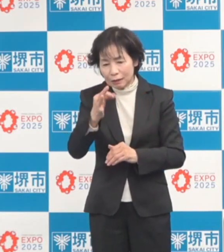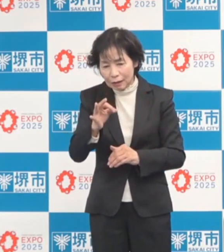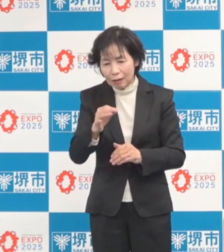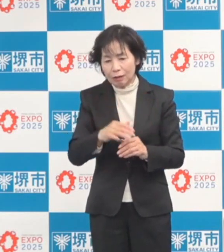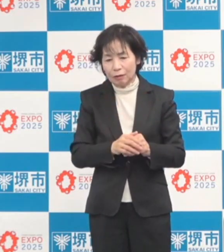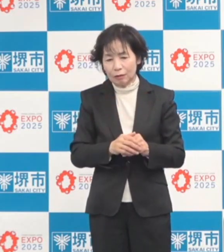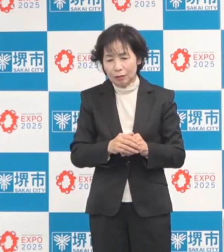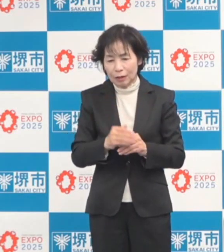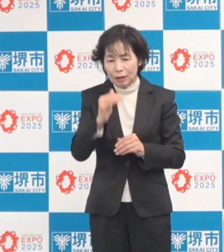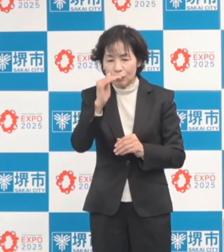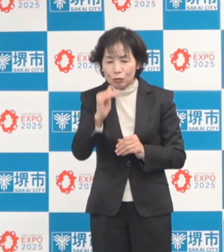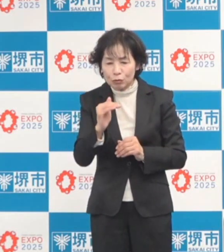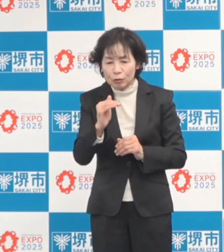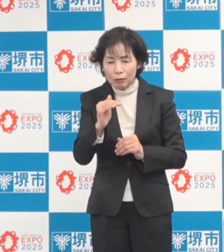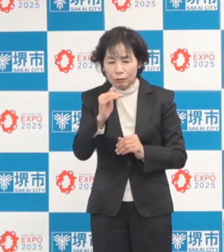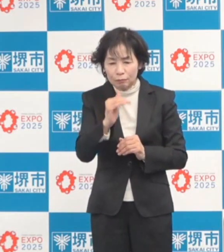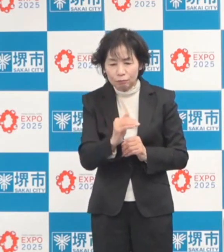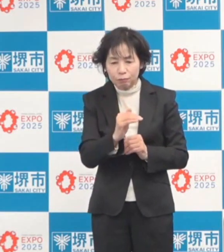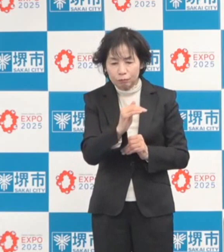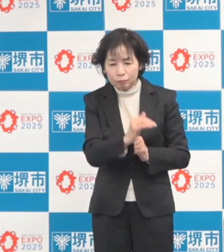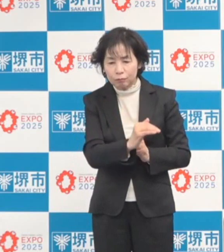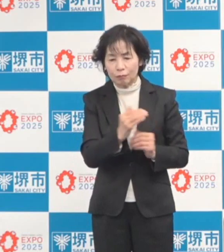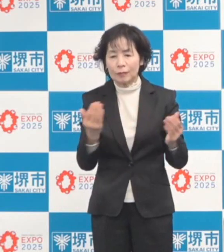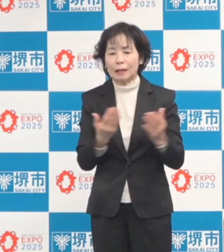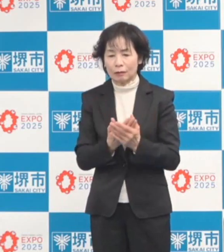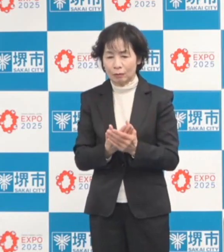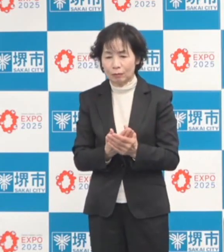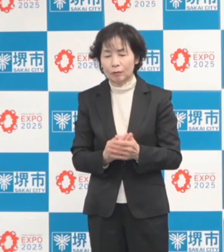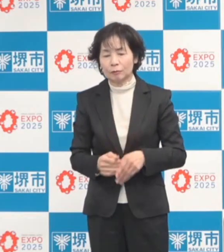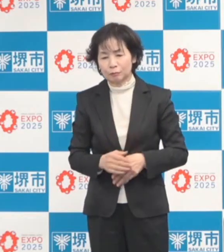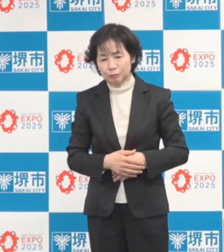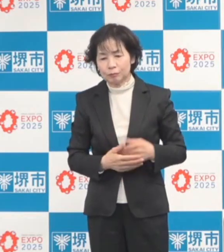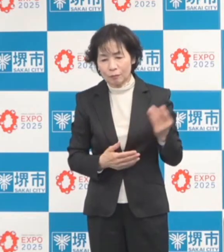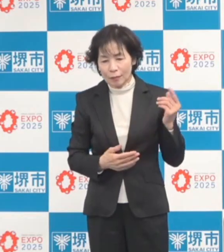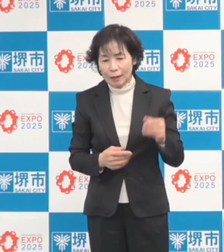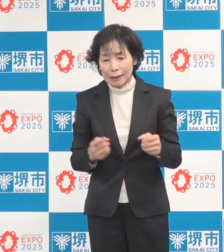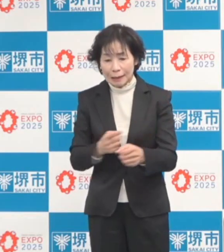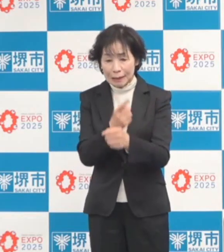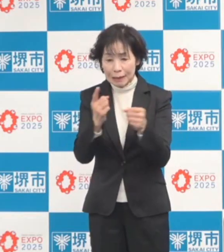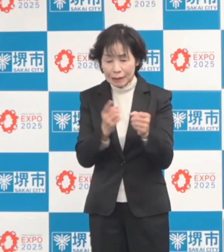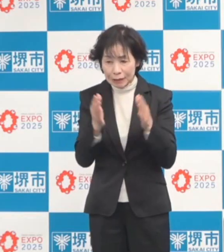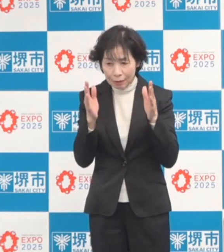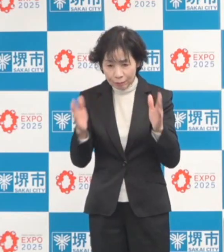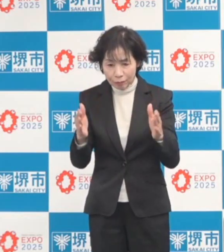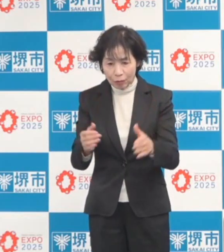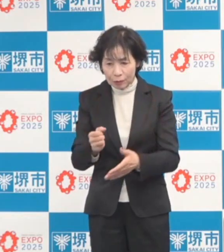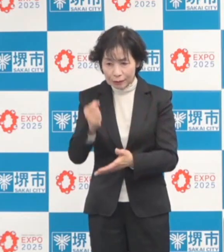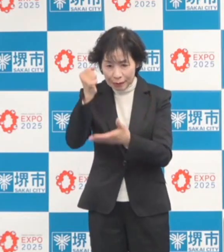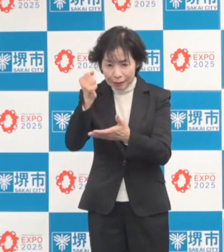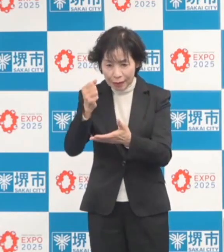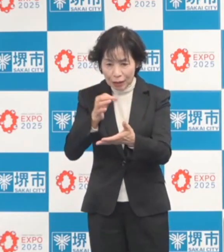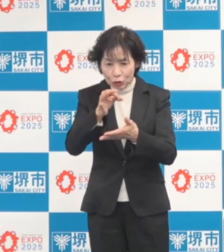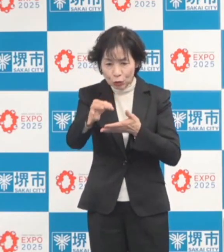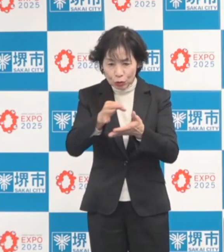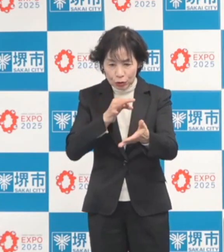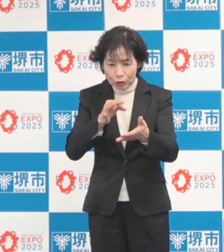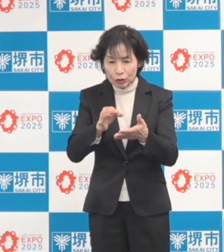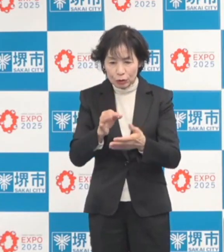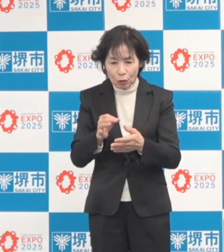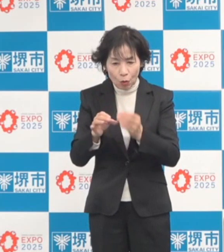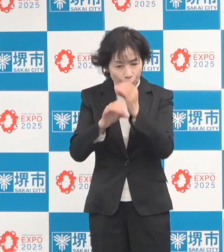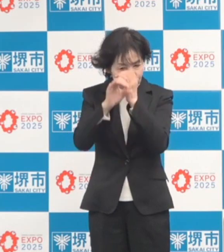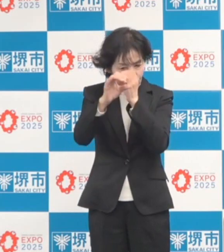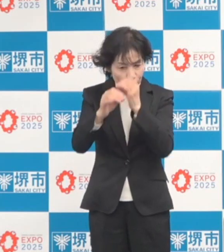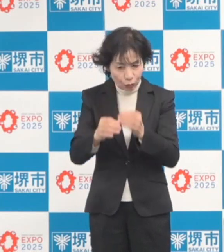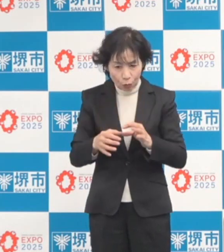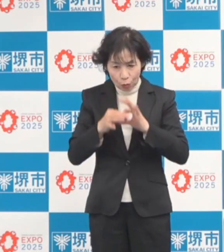よりも少なくなってしまうということです。この一連財政収支の見通しお伝えをしましたように、堺市におい